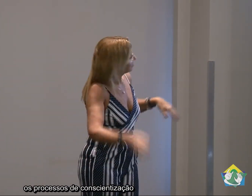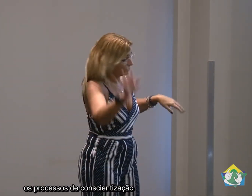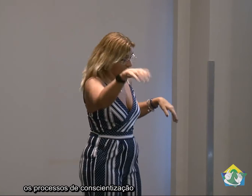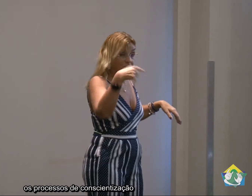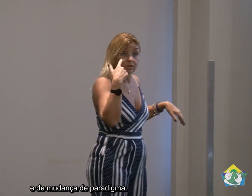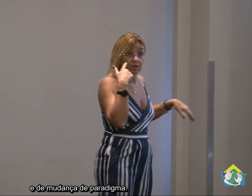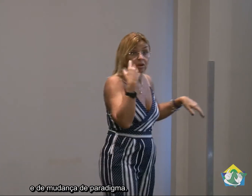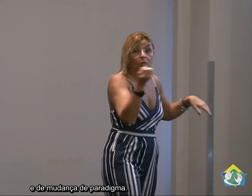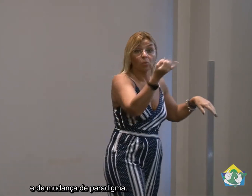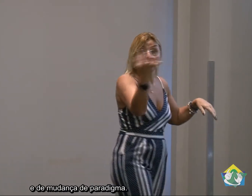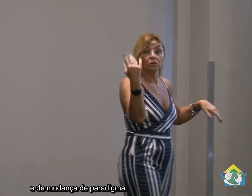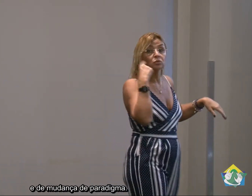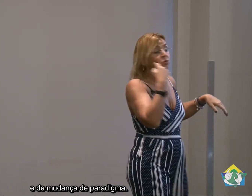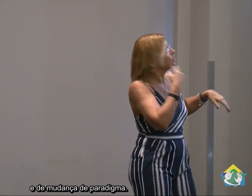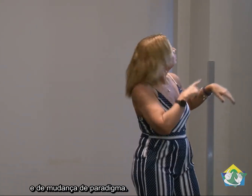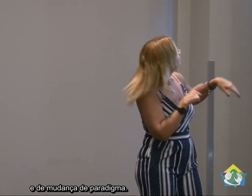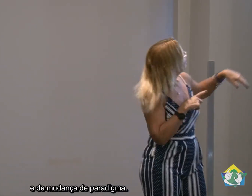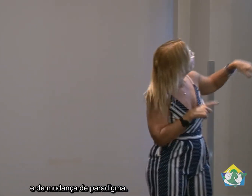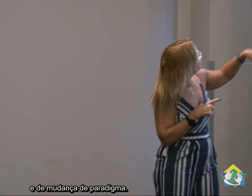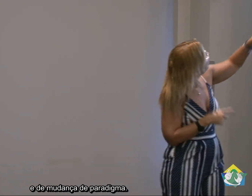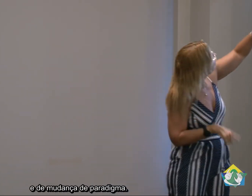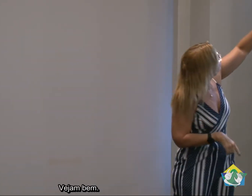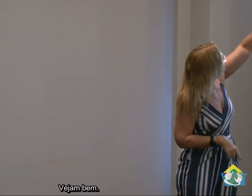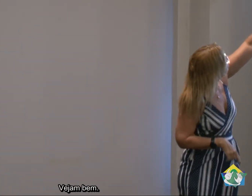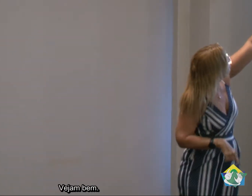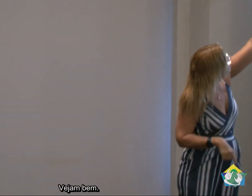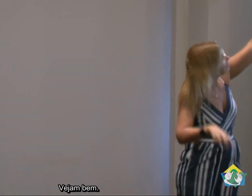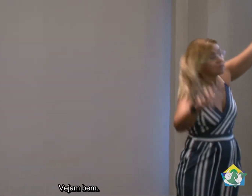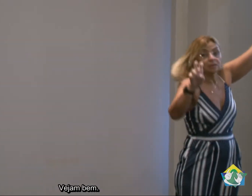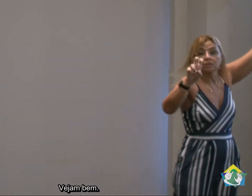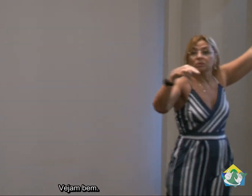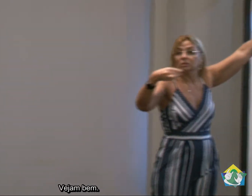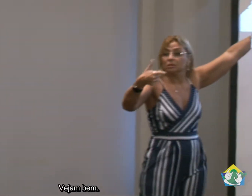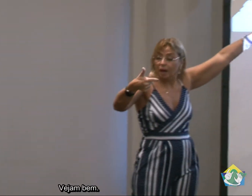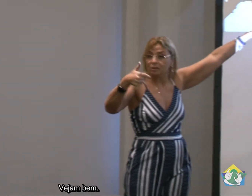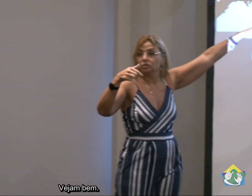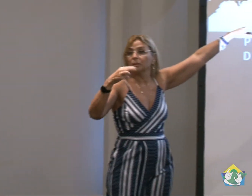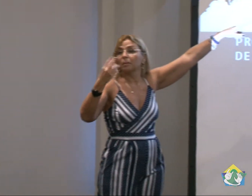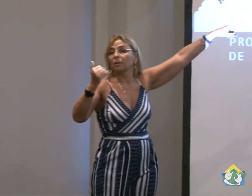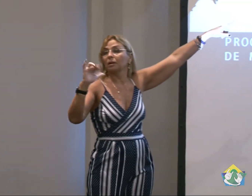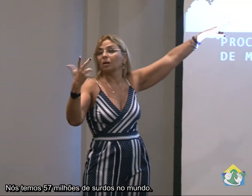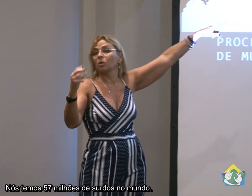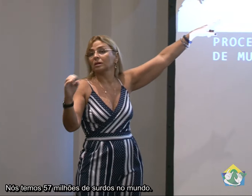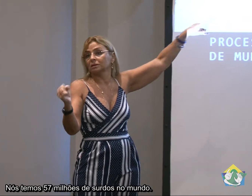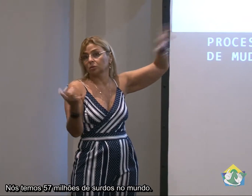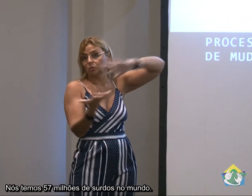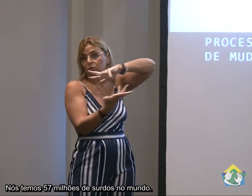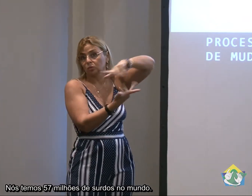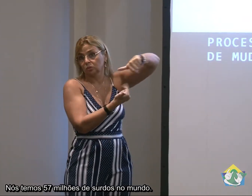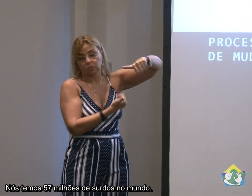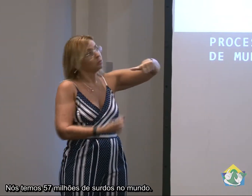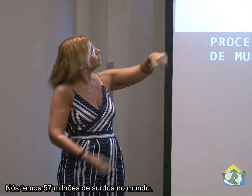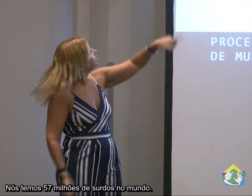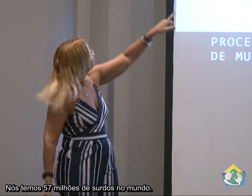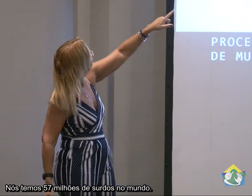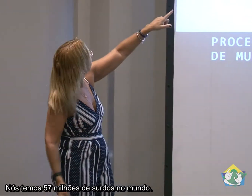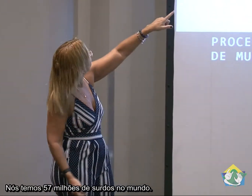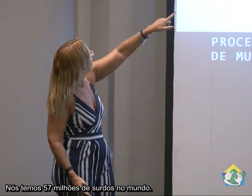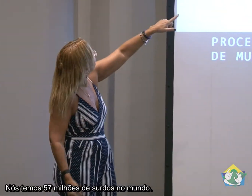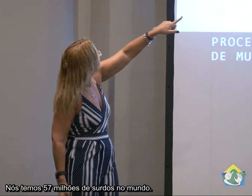conscientização e de mudança de paradigma. Vejam bem, a gente tem 57 milhões de surdos